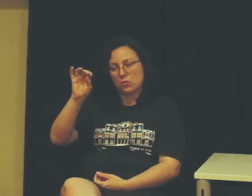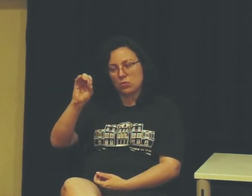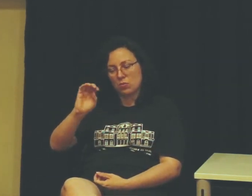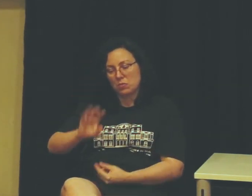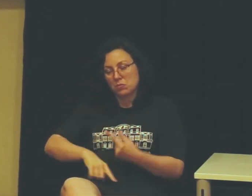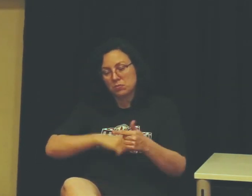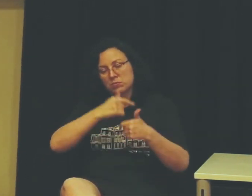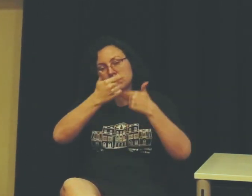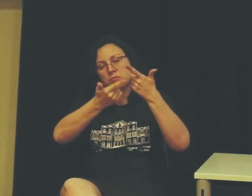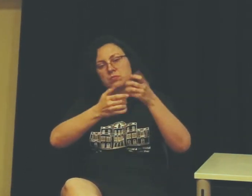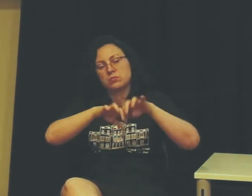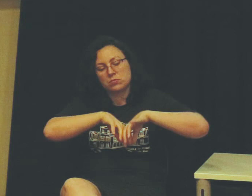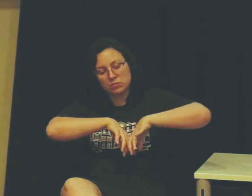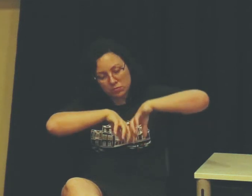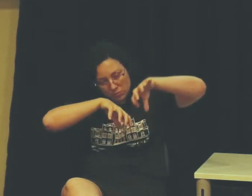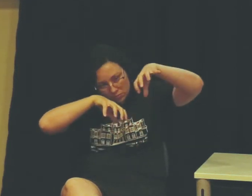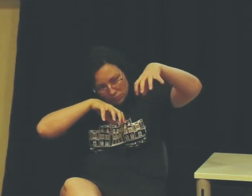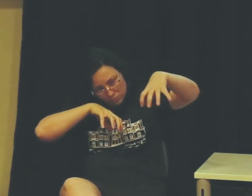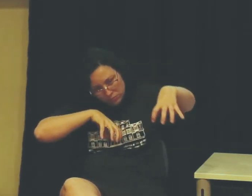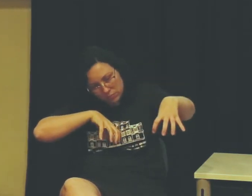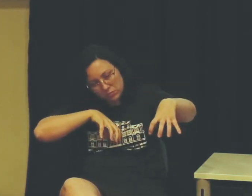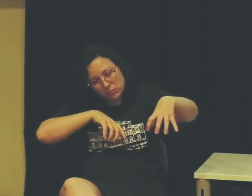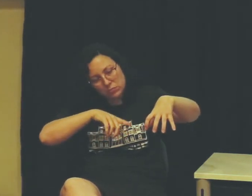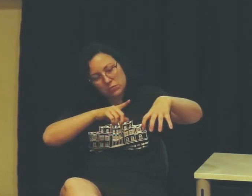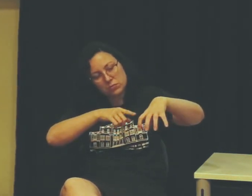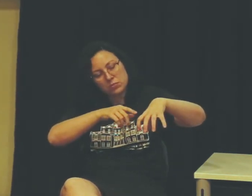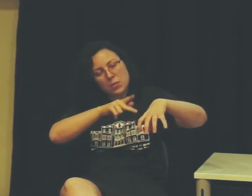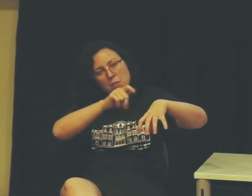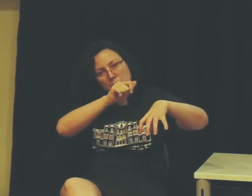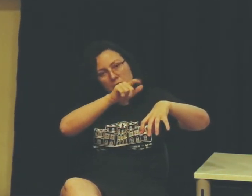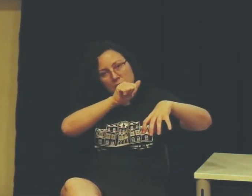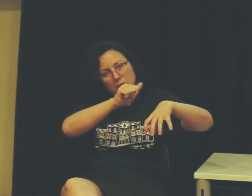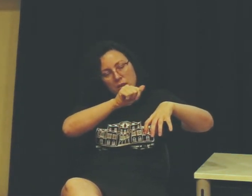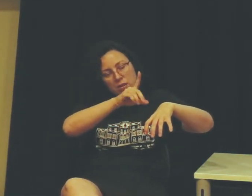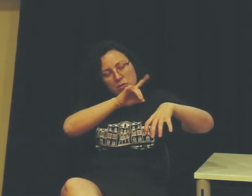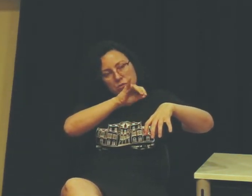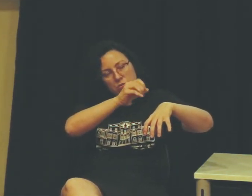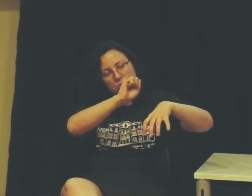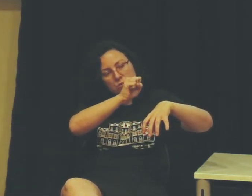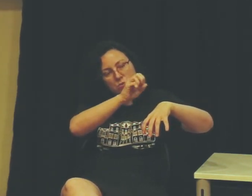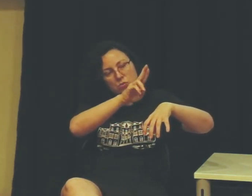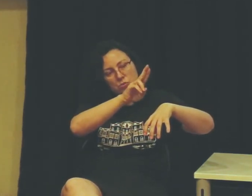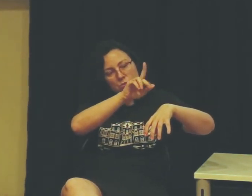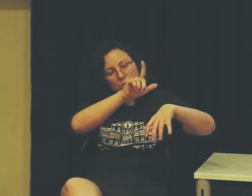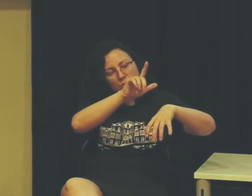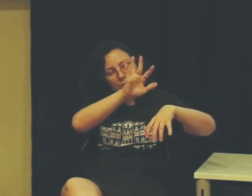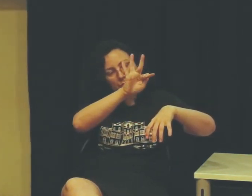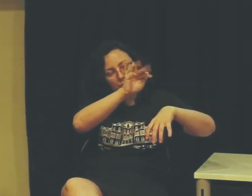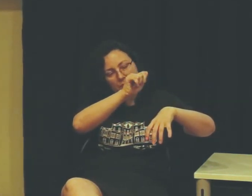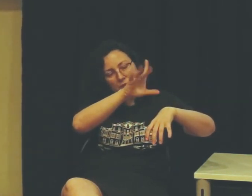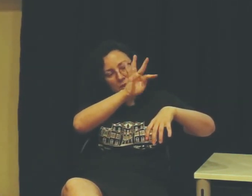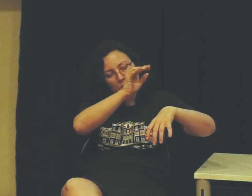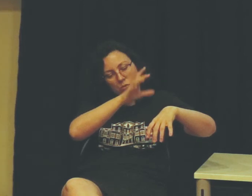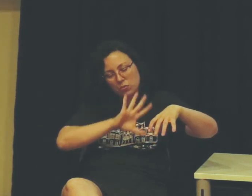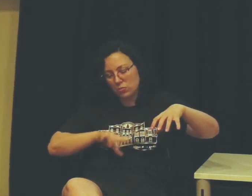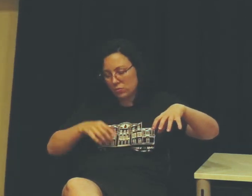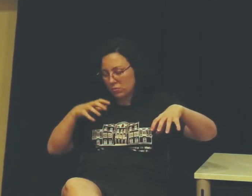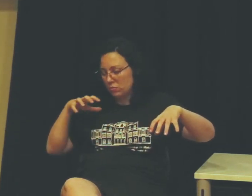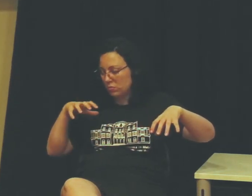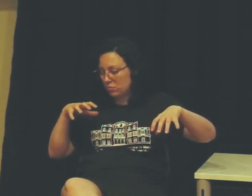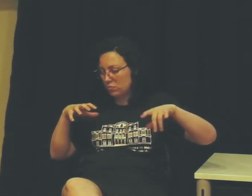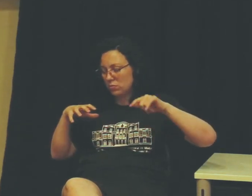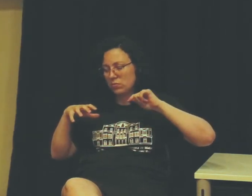depois fazer a separação do paládio na forma de sulfato, e por último, do mesmo jeito que os cientistas